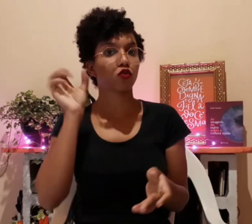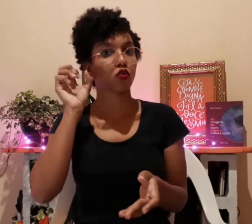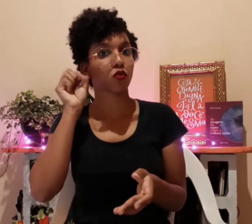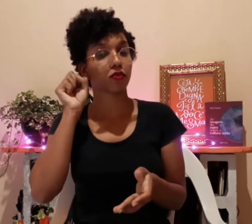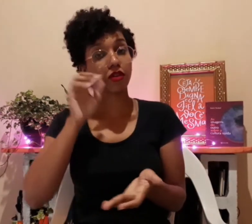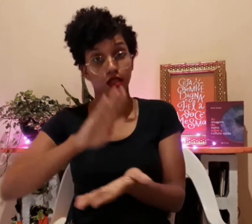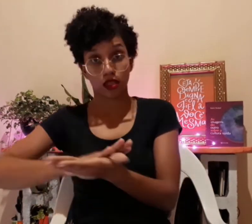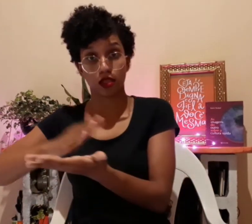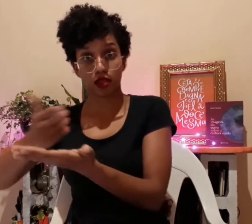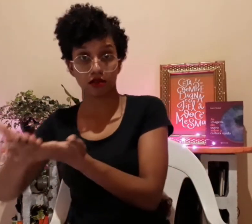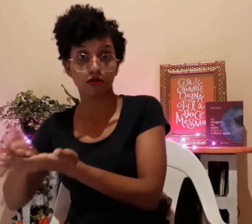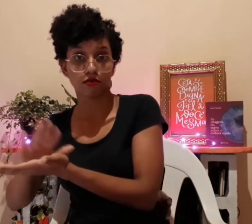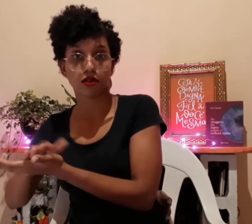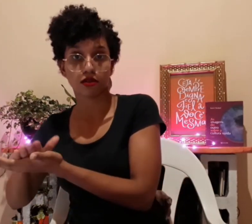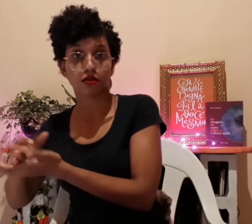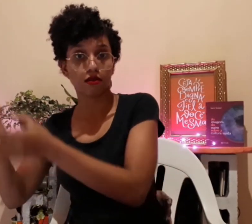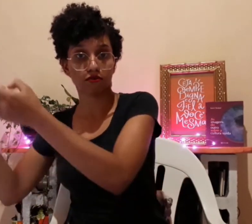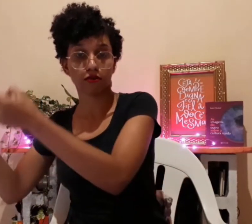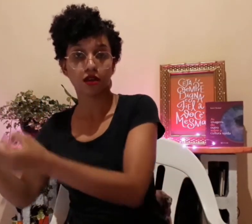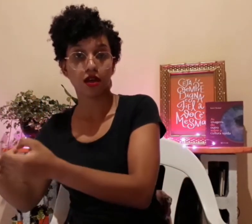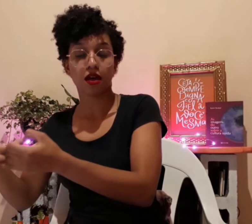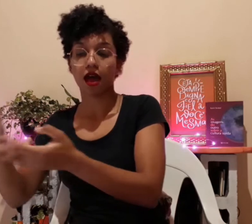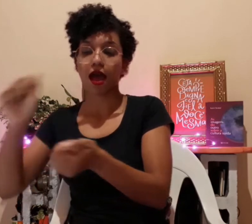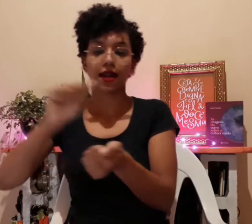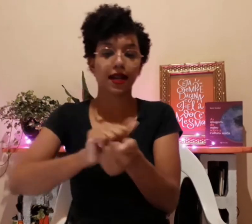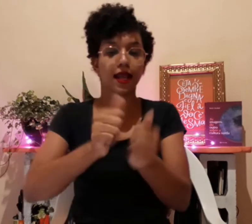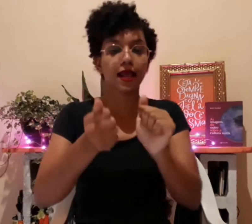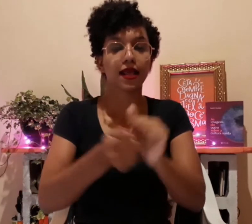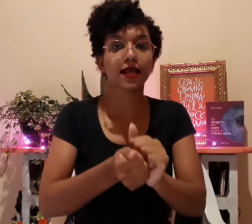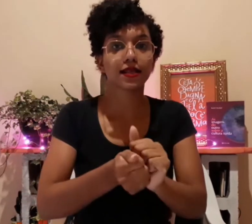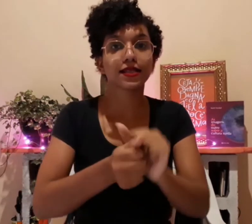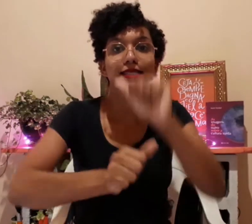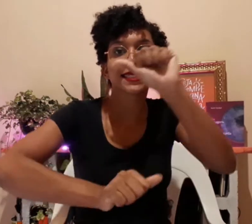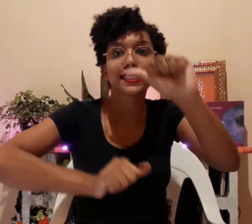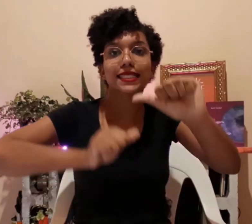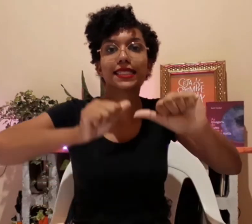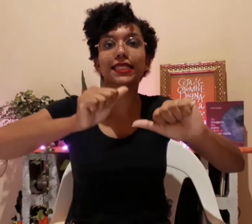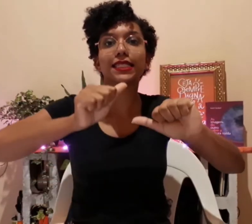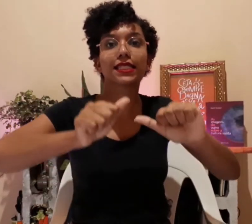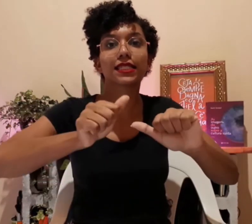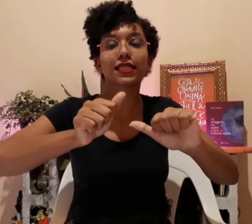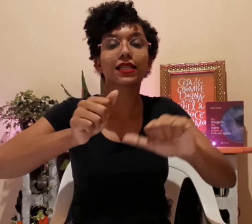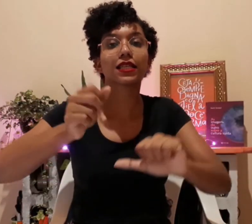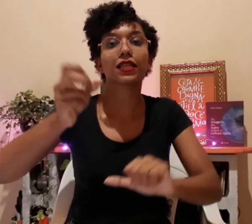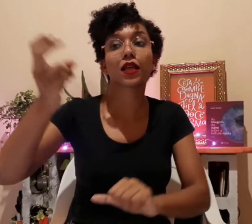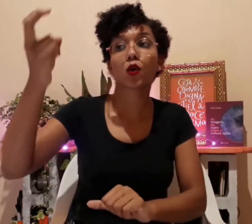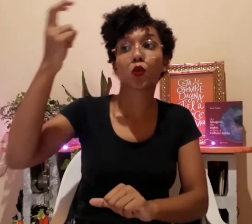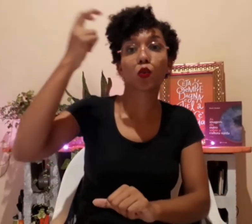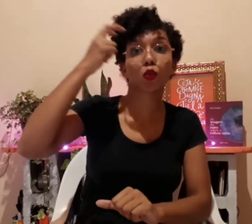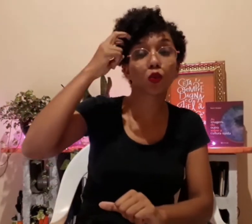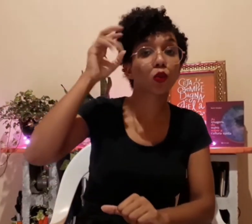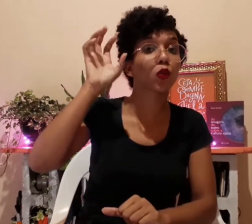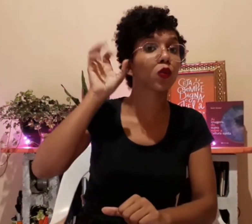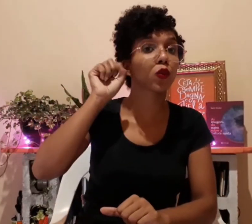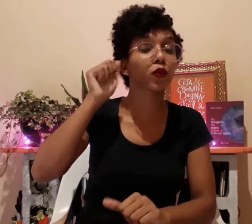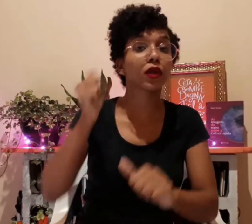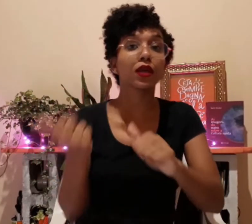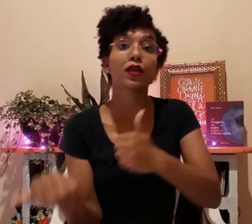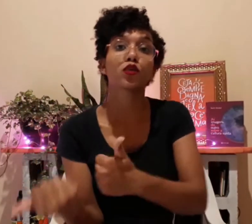sinalização de interpretação, ok. Mas na adaptação a gente precisa alterar da